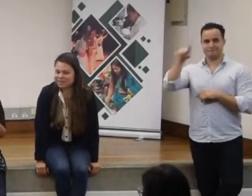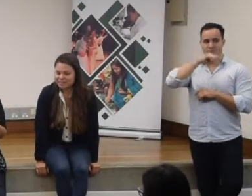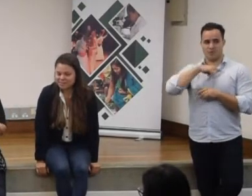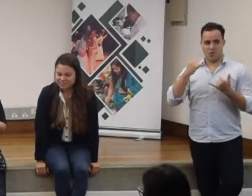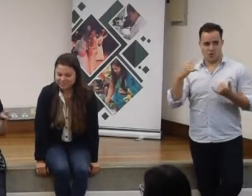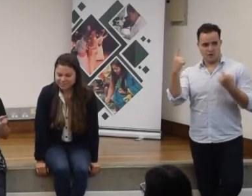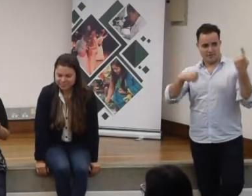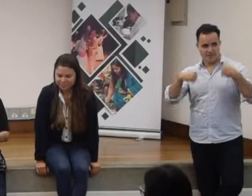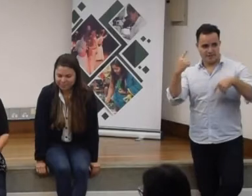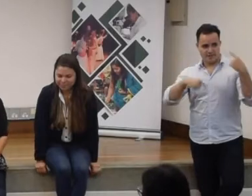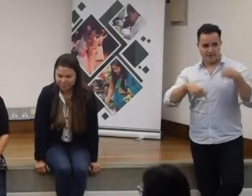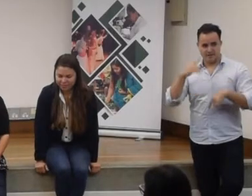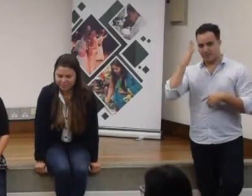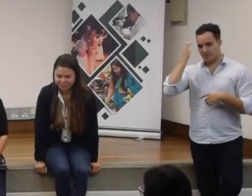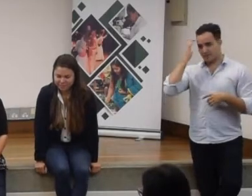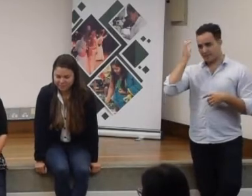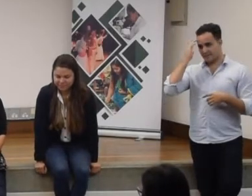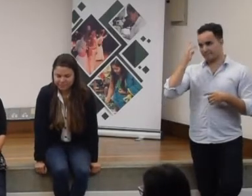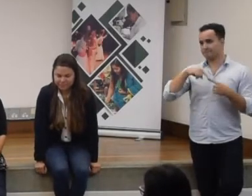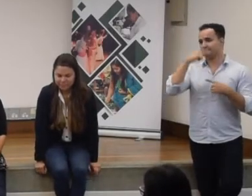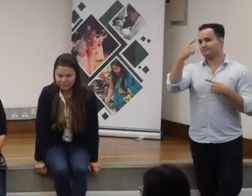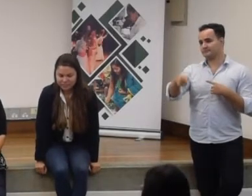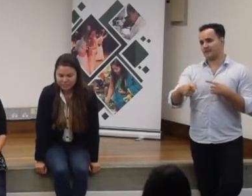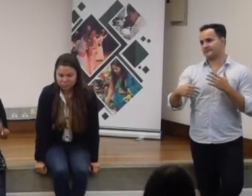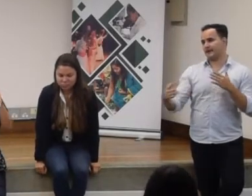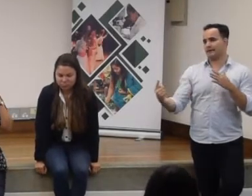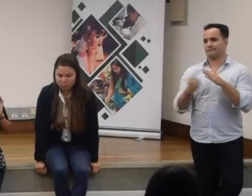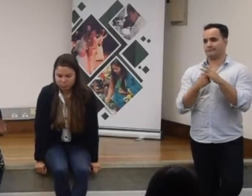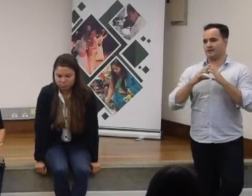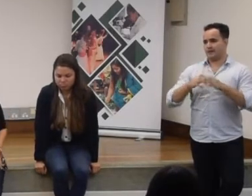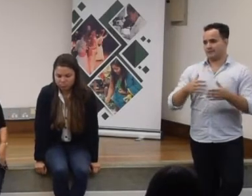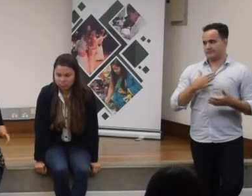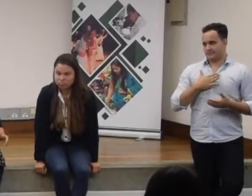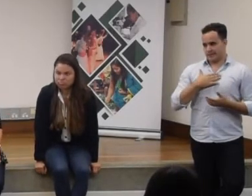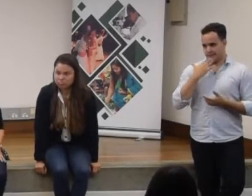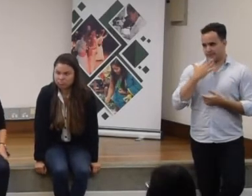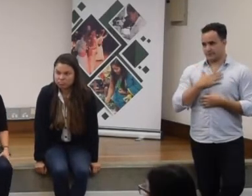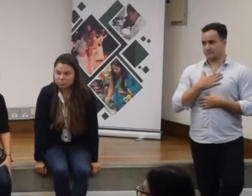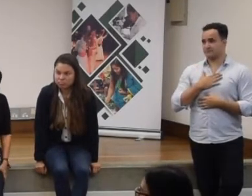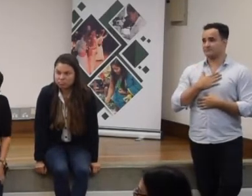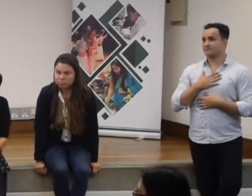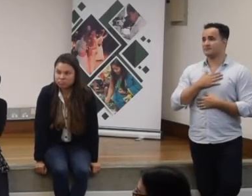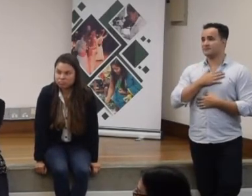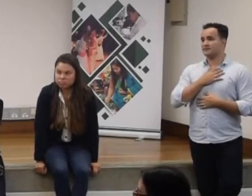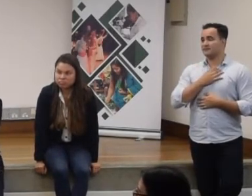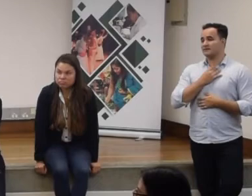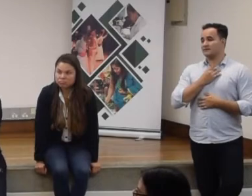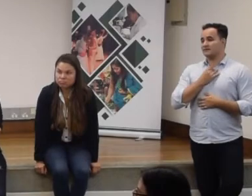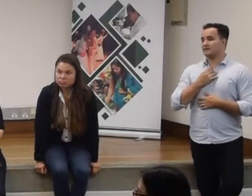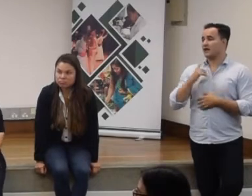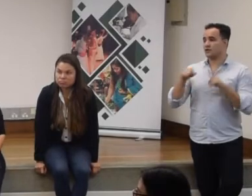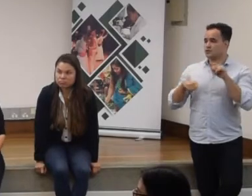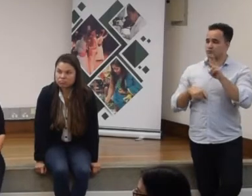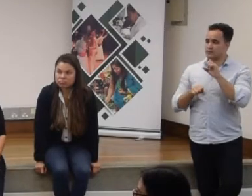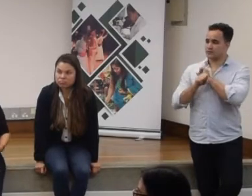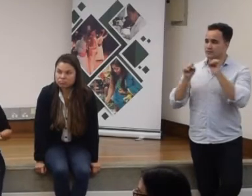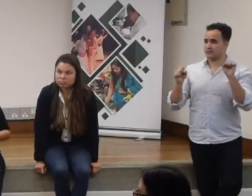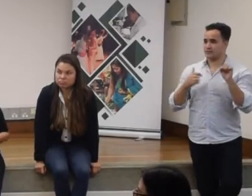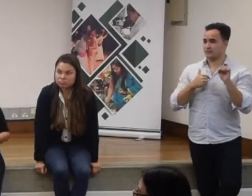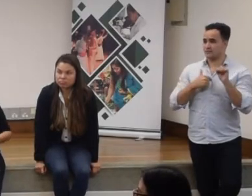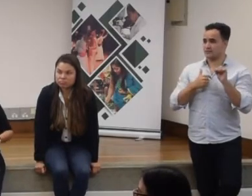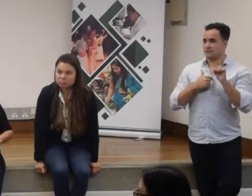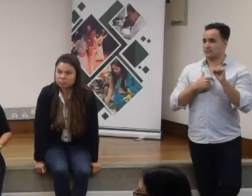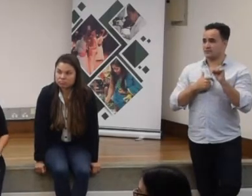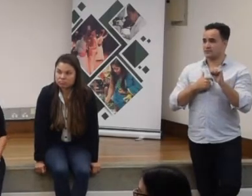hoy no vinieron no van a poder venir porque tienen clase. Yo. Muchos de los que no podemos a las 7 de la mañana es porque yo, por ejemplo,